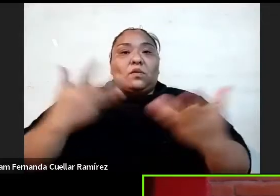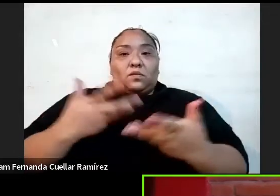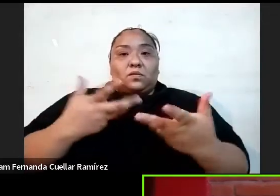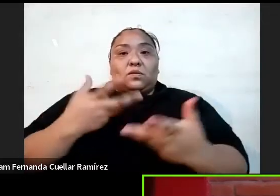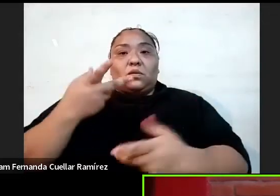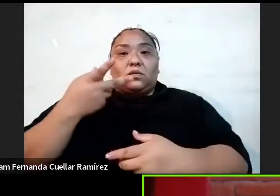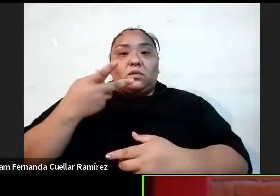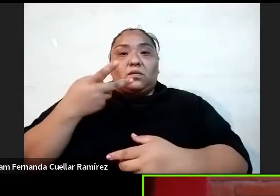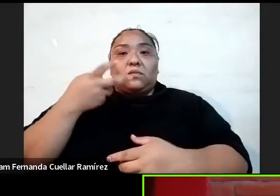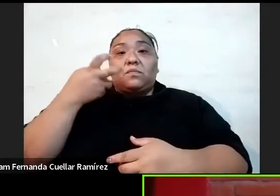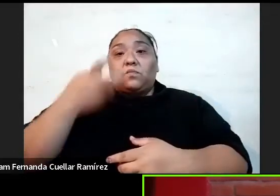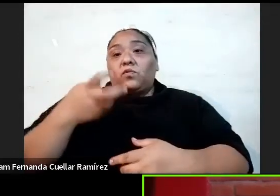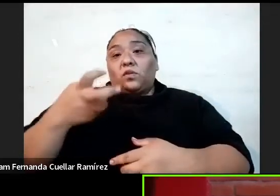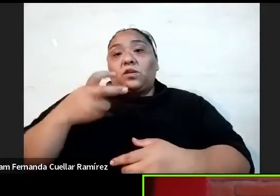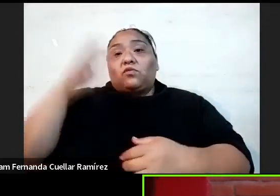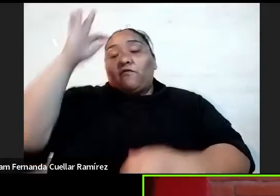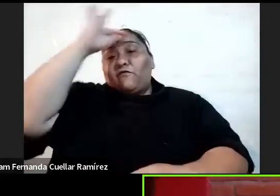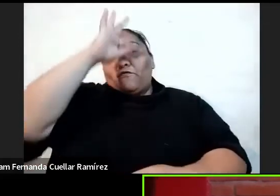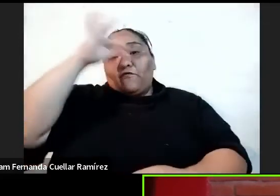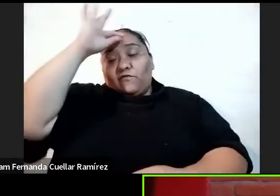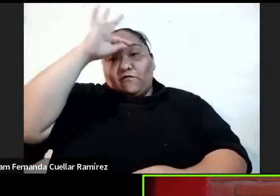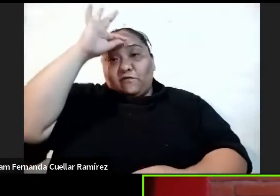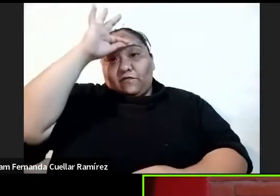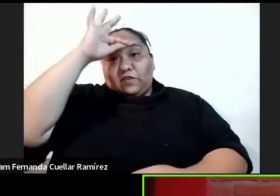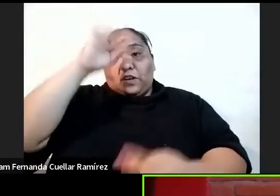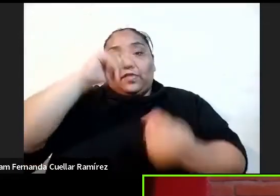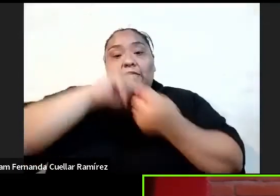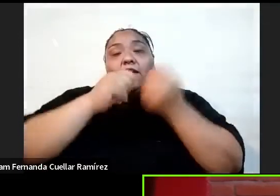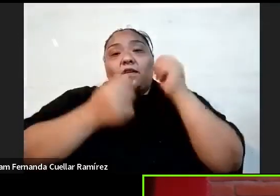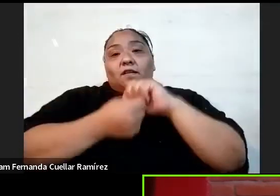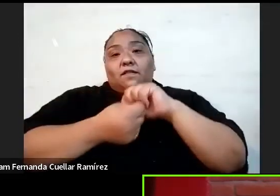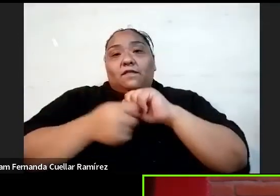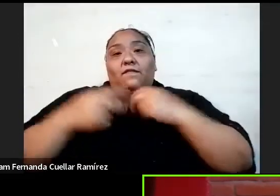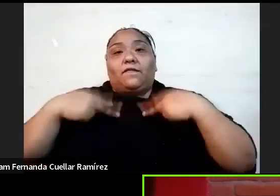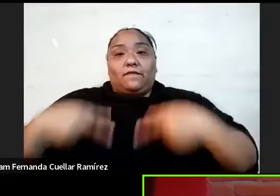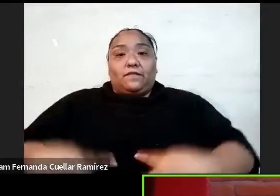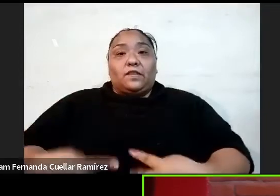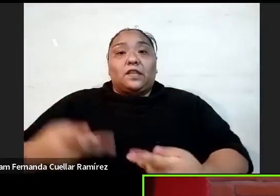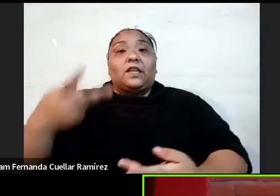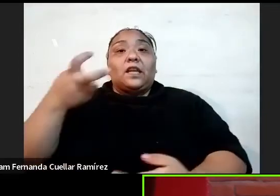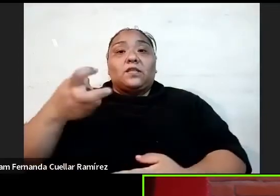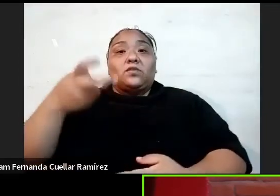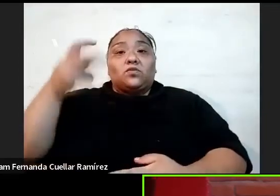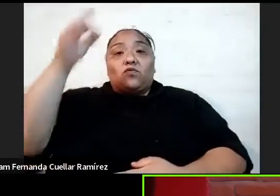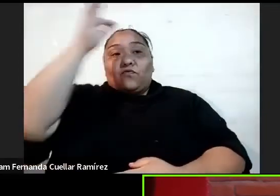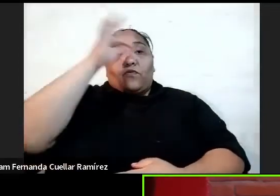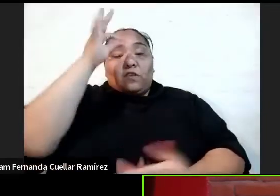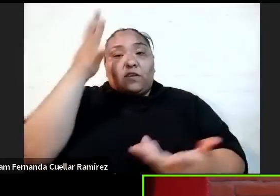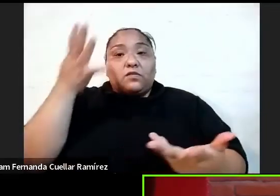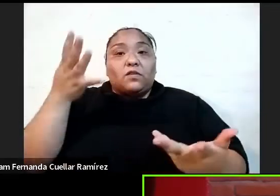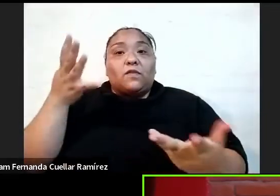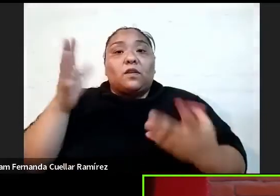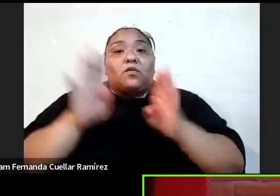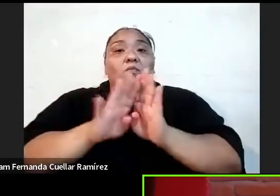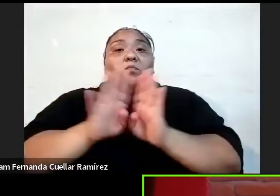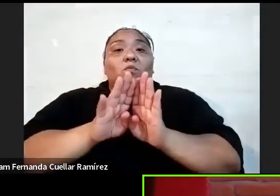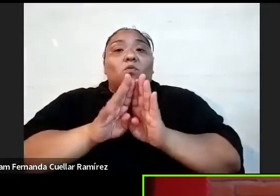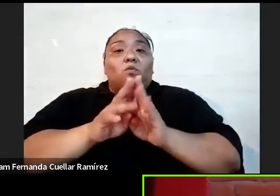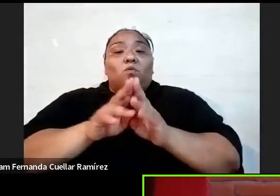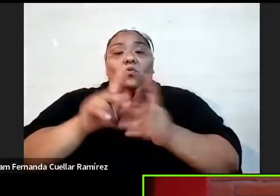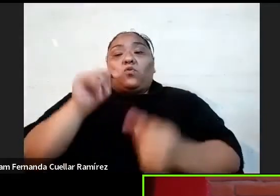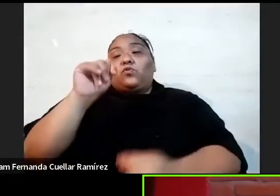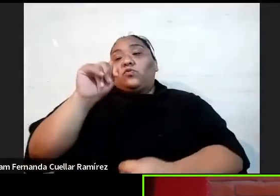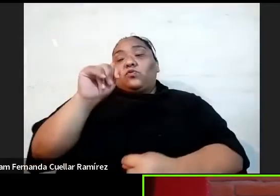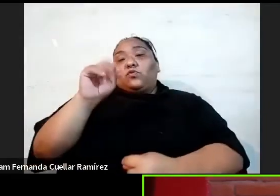de filosofía travesti y me refiero un poco a como que lo travesti, lo drag es